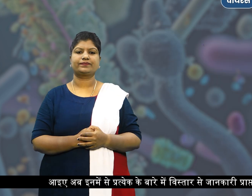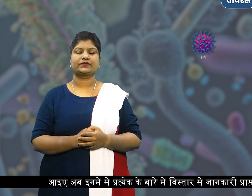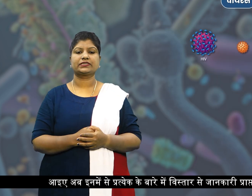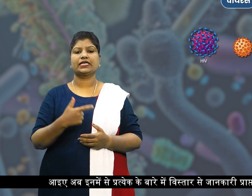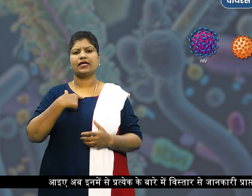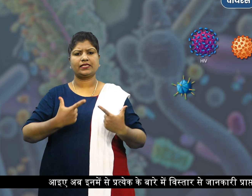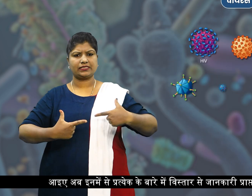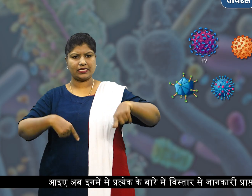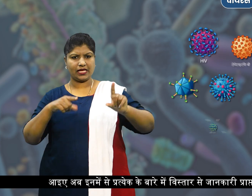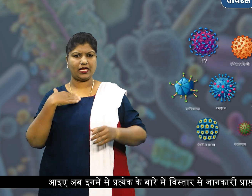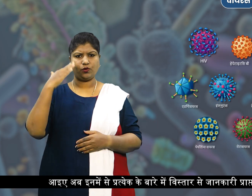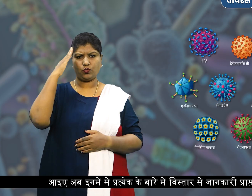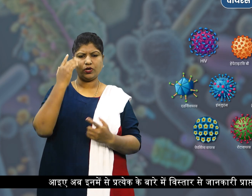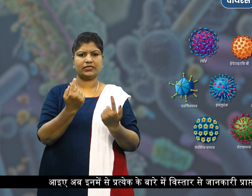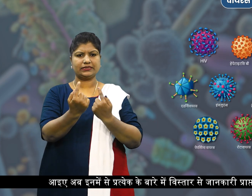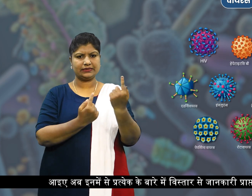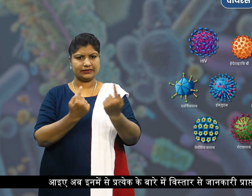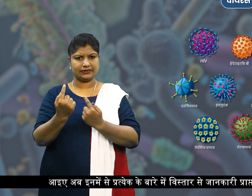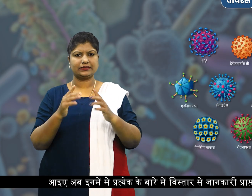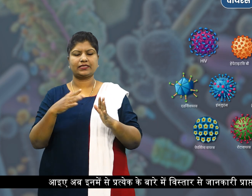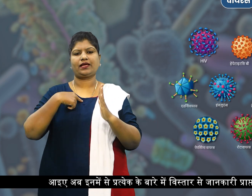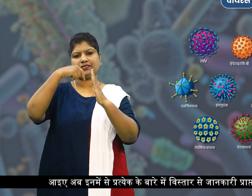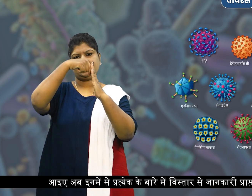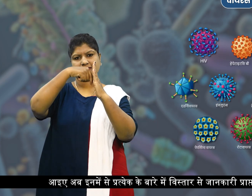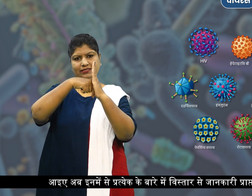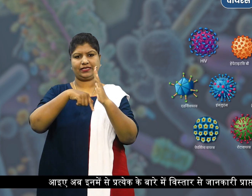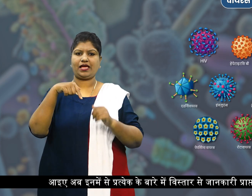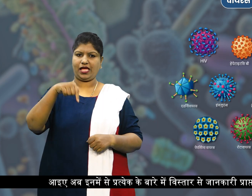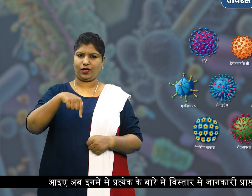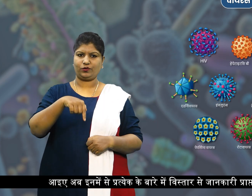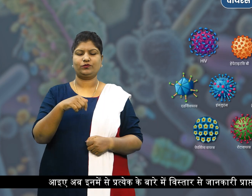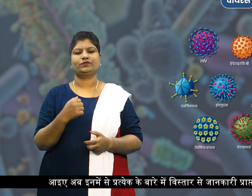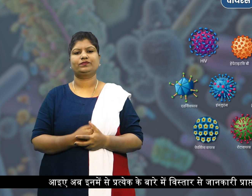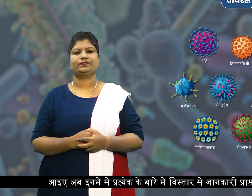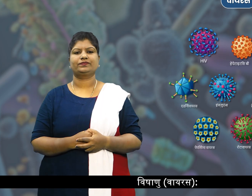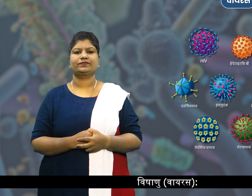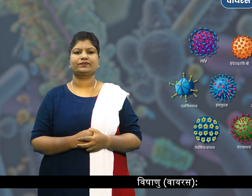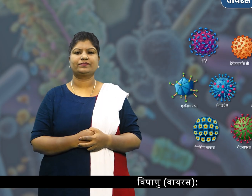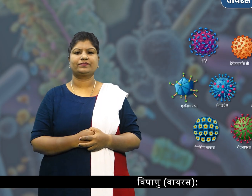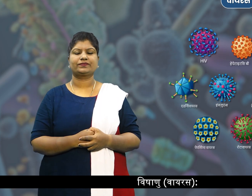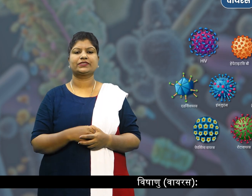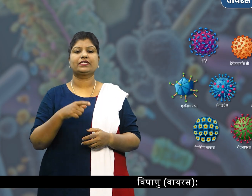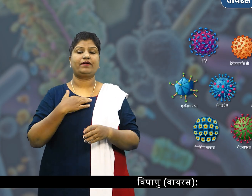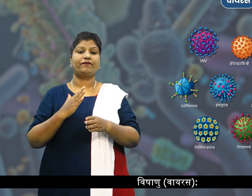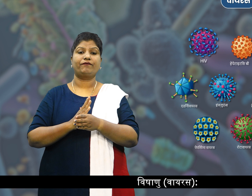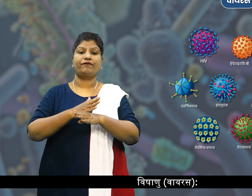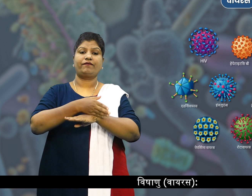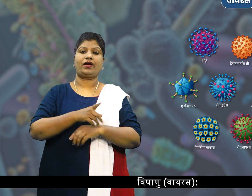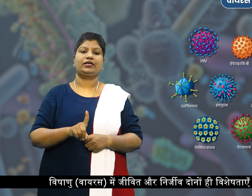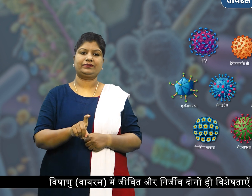आइए अब इनमें से प्रत्येक के बारे में विस्तार से जानकारी प्राप्त करते हैं। विषाणु यानी वायरस। वायरस